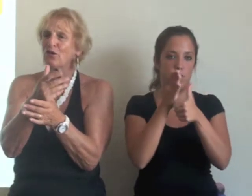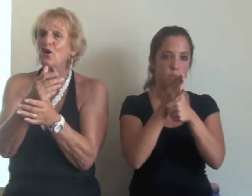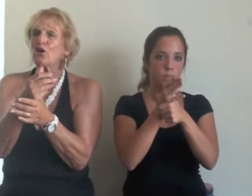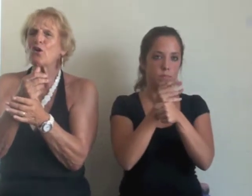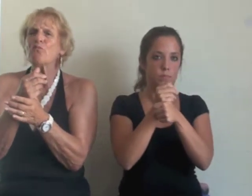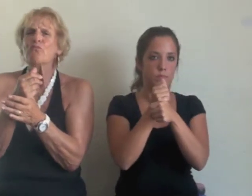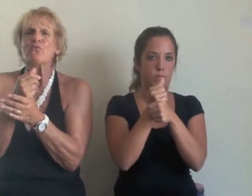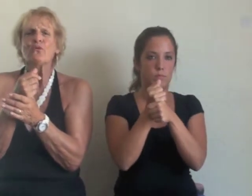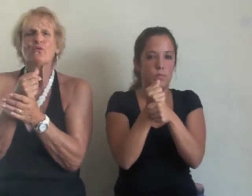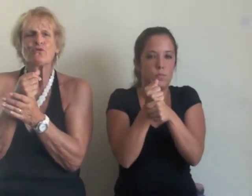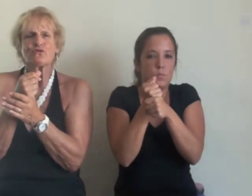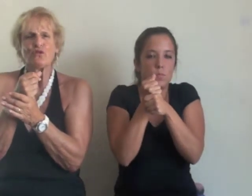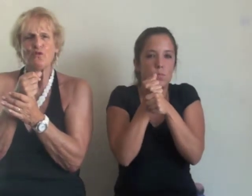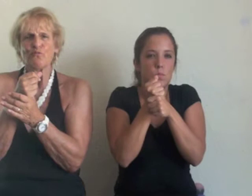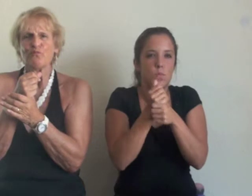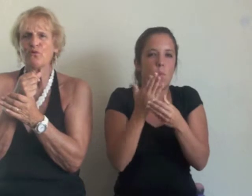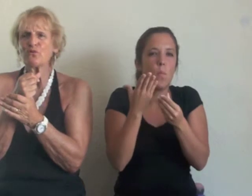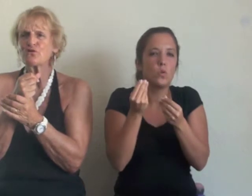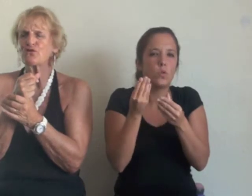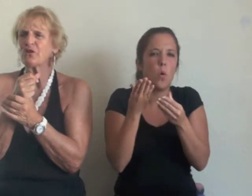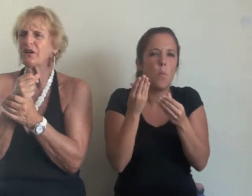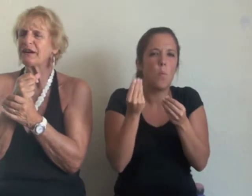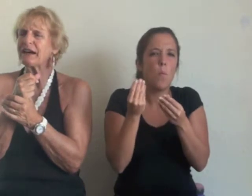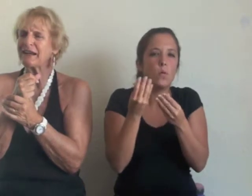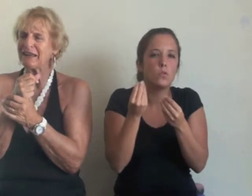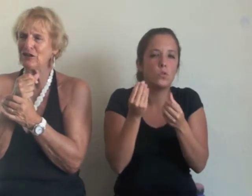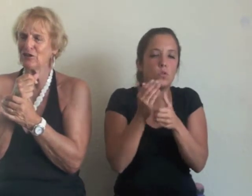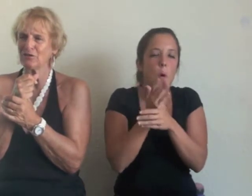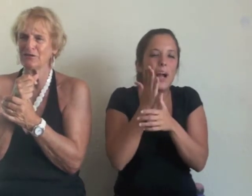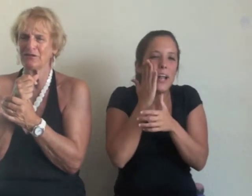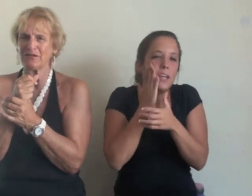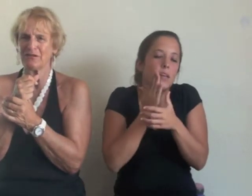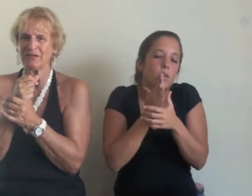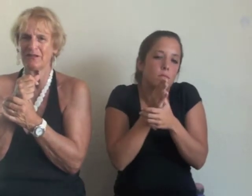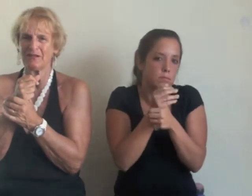dedo con mucho, mucho cariño.